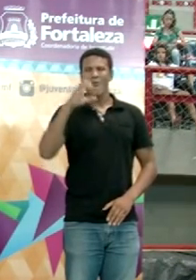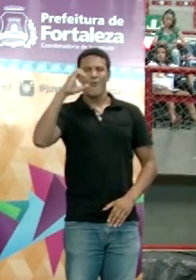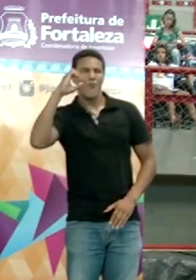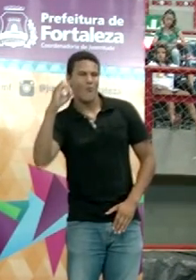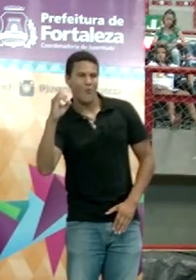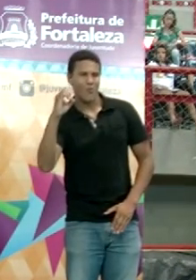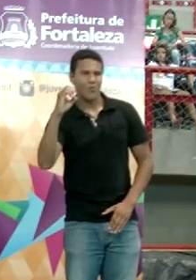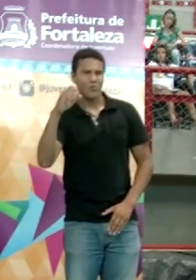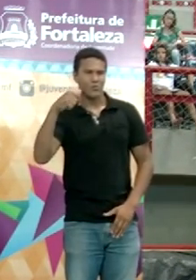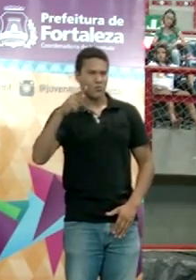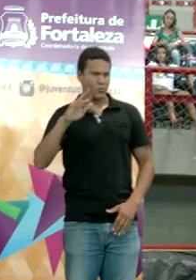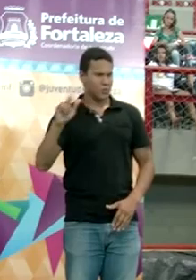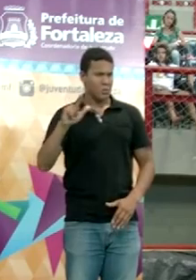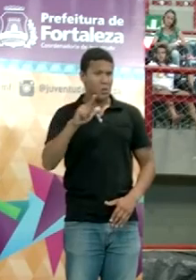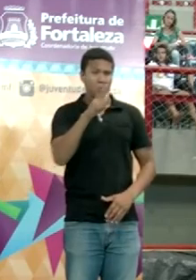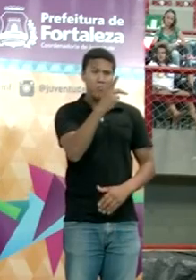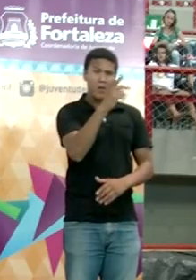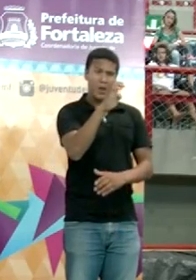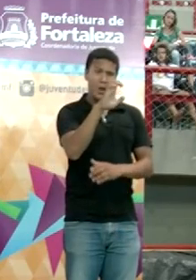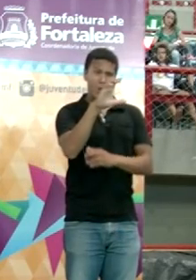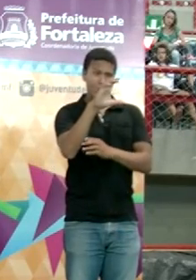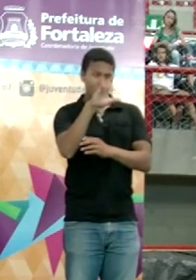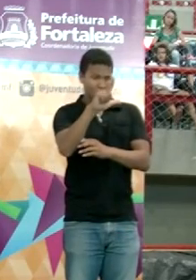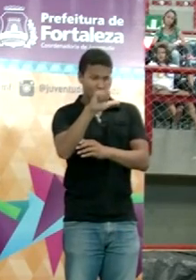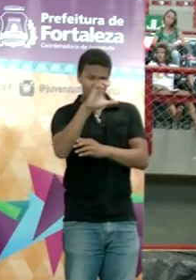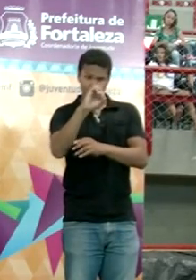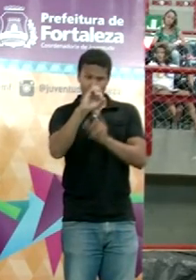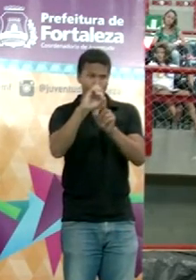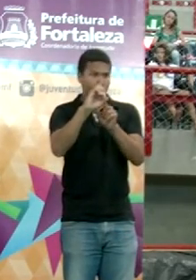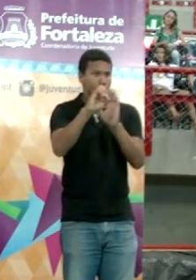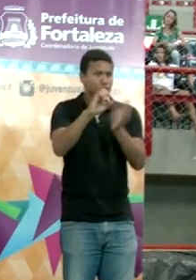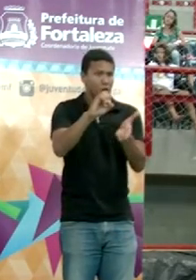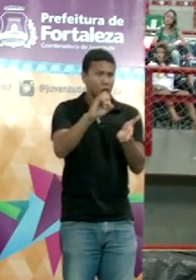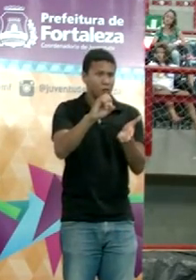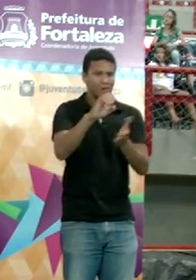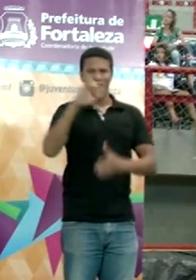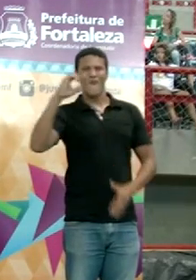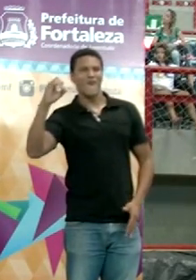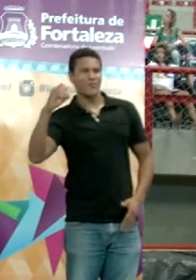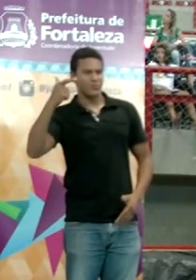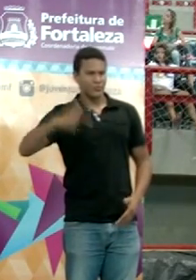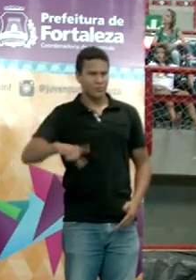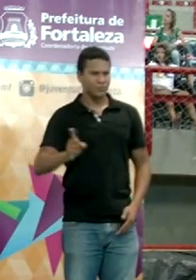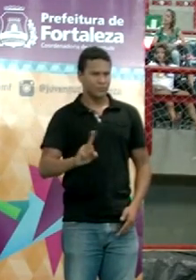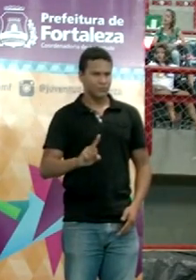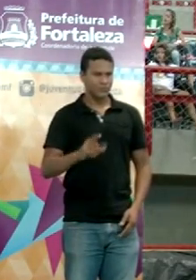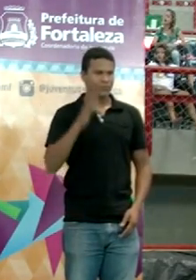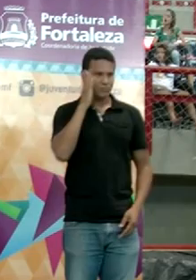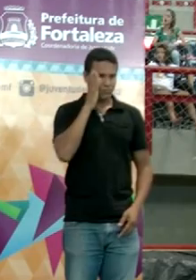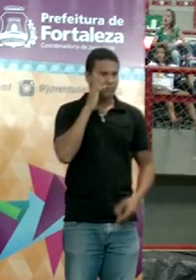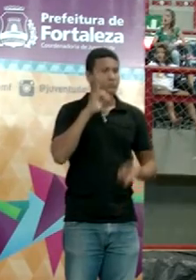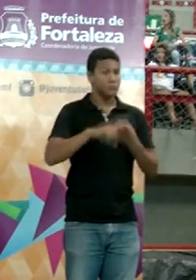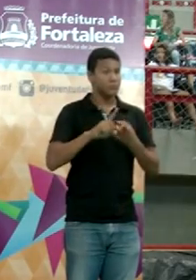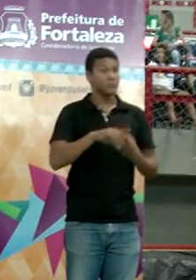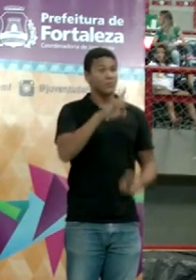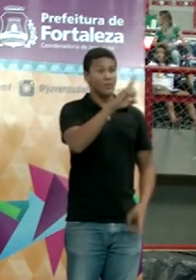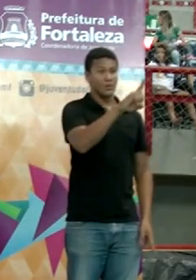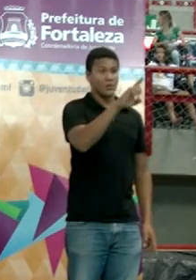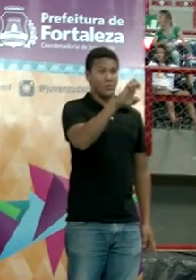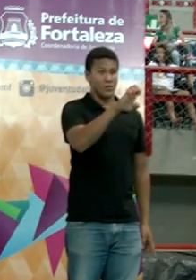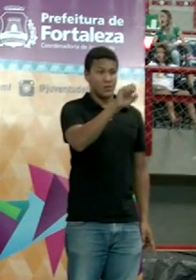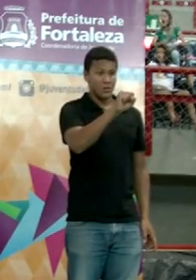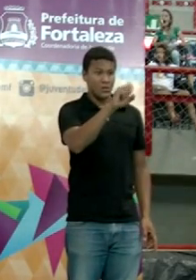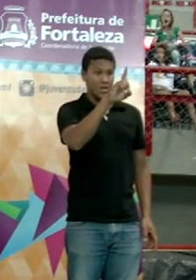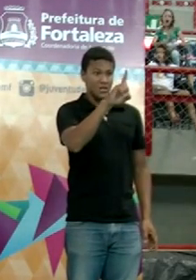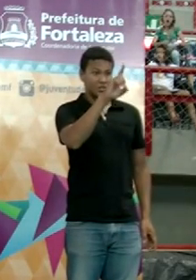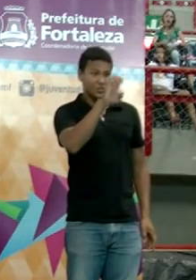o qual, não. Não se repete esse ó. O desde já tem a preposição